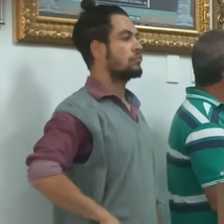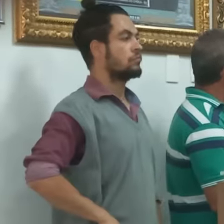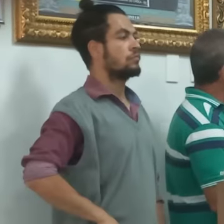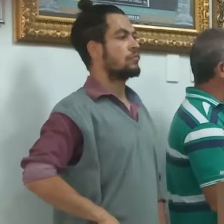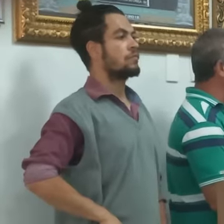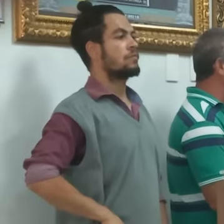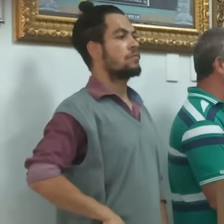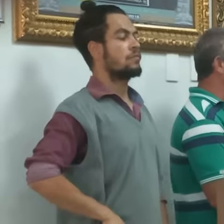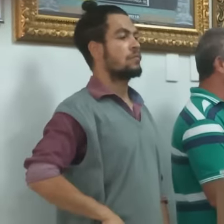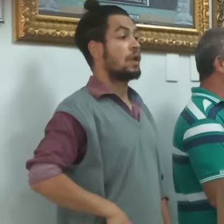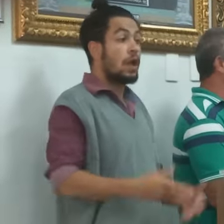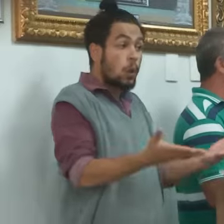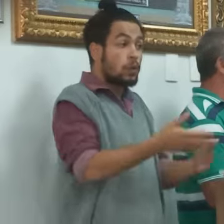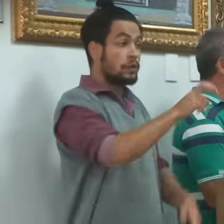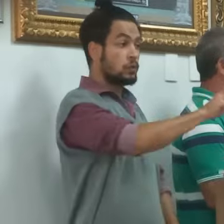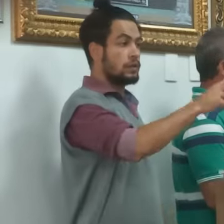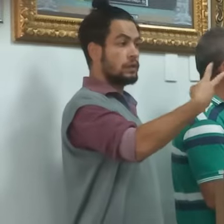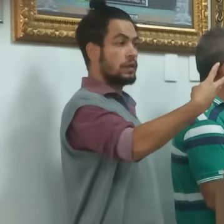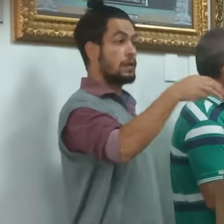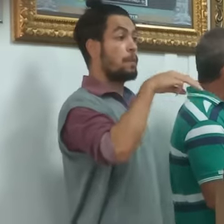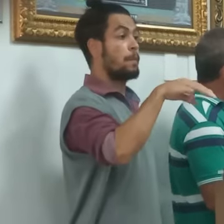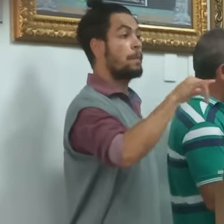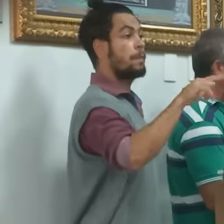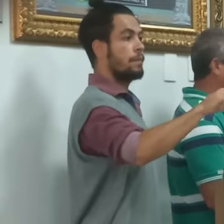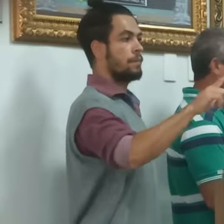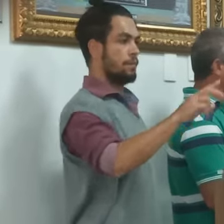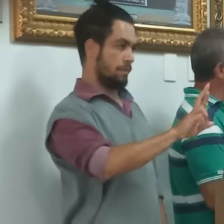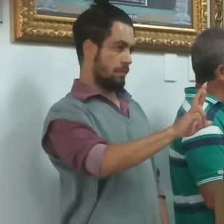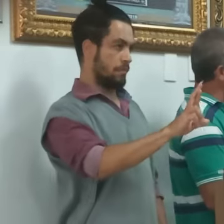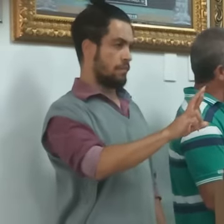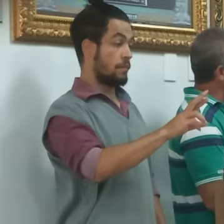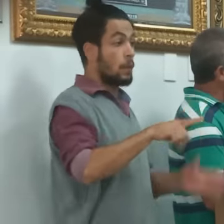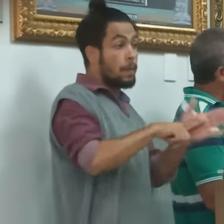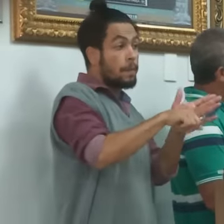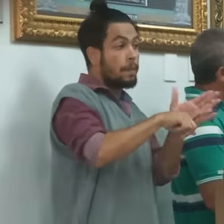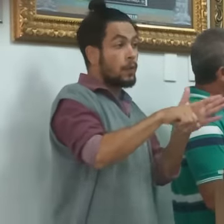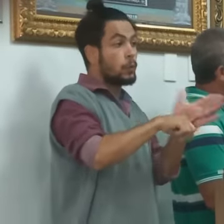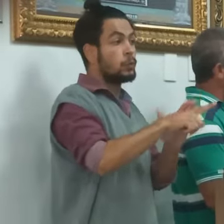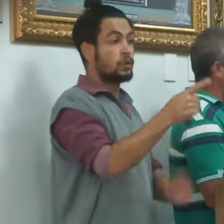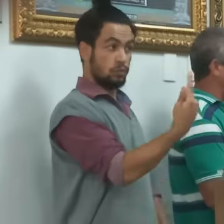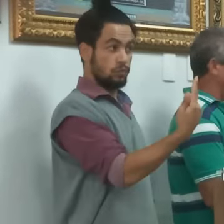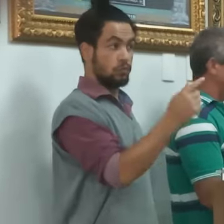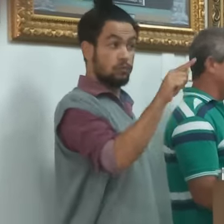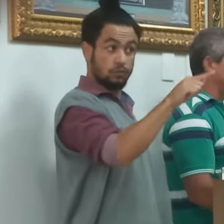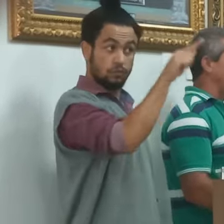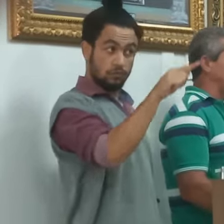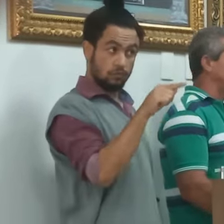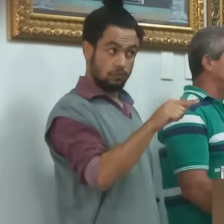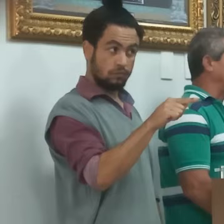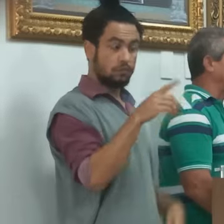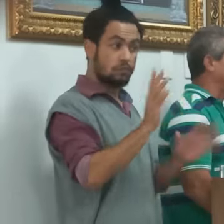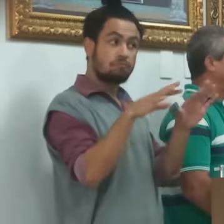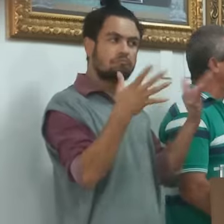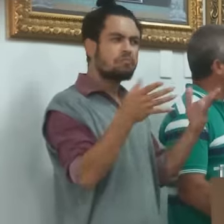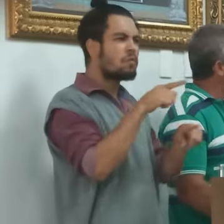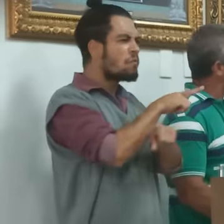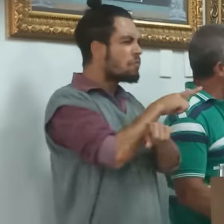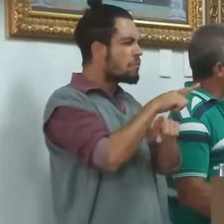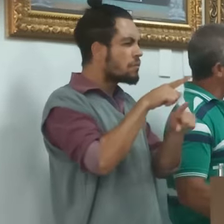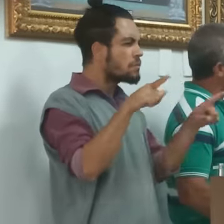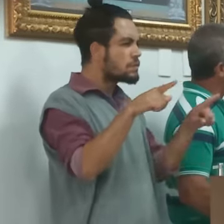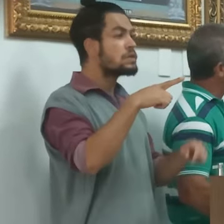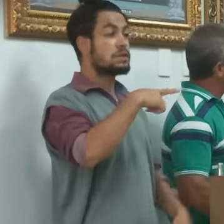E agora 53 mil reais. Primeira pergunta seria: os senhores realmente têm aqui